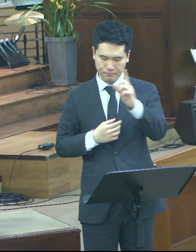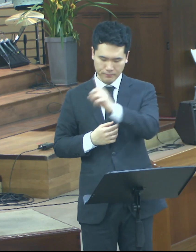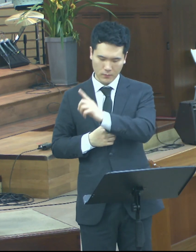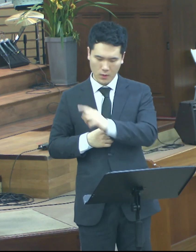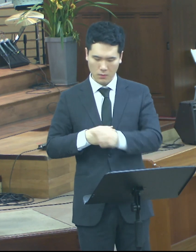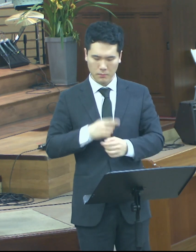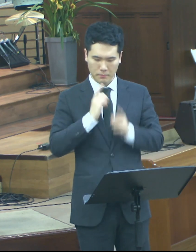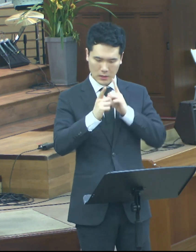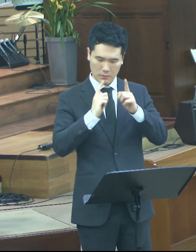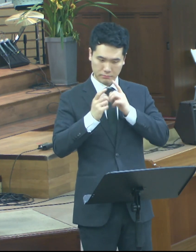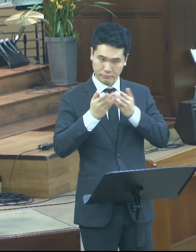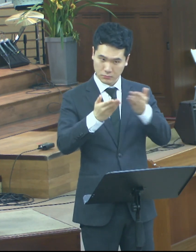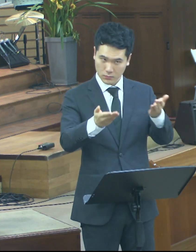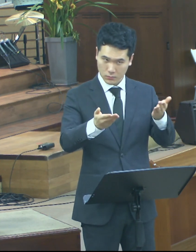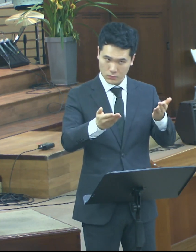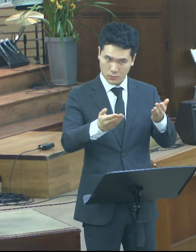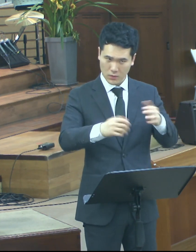기억하지 못하시겠지만